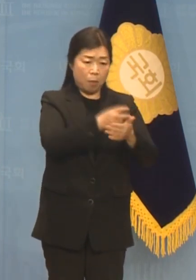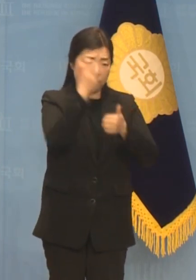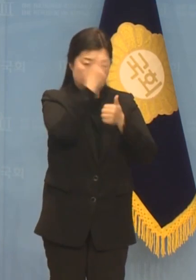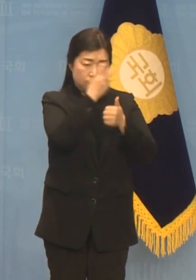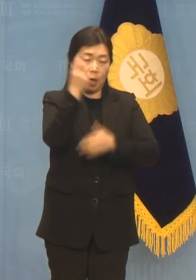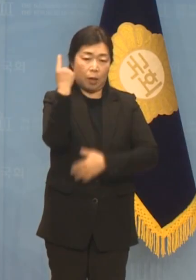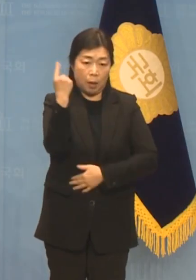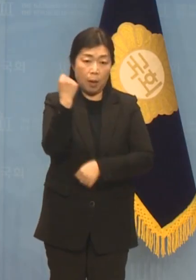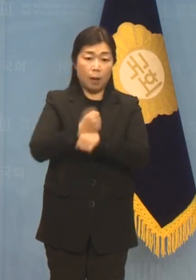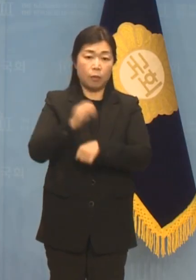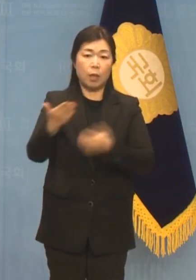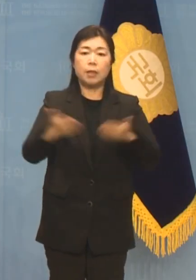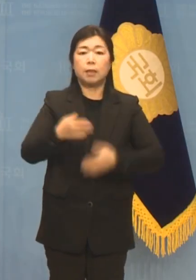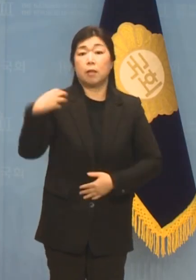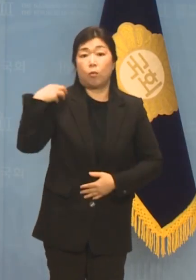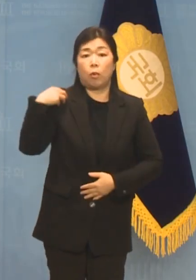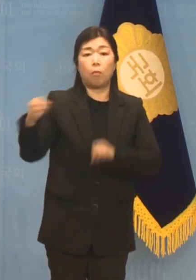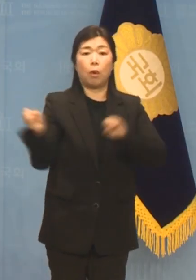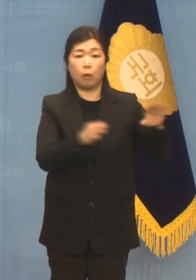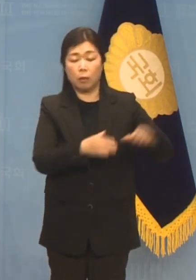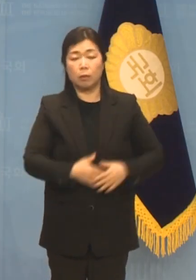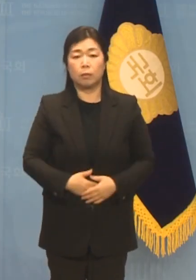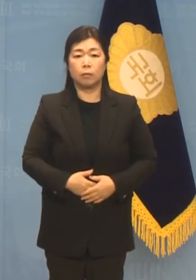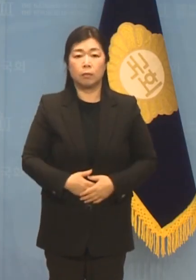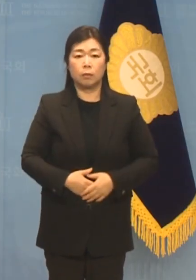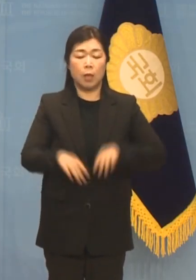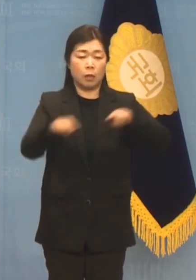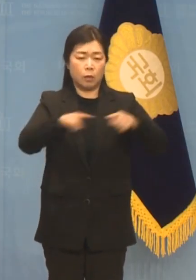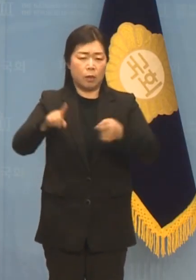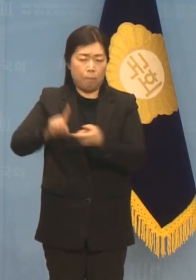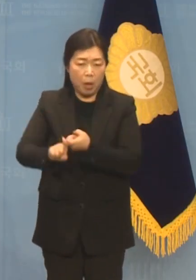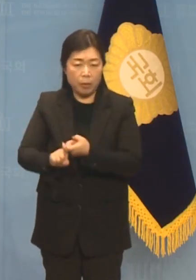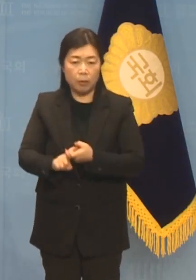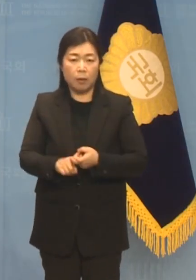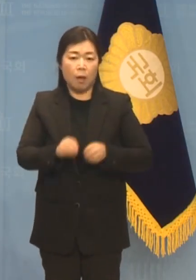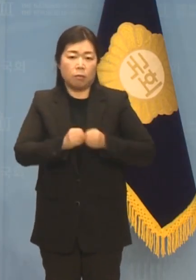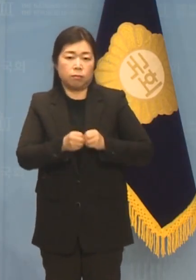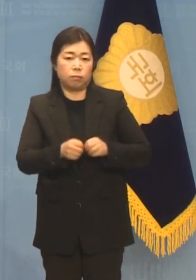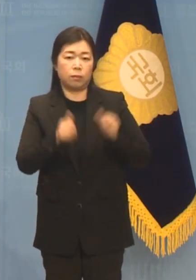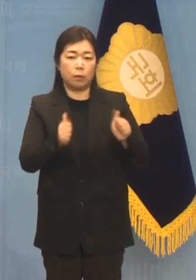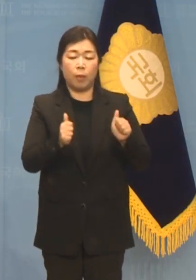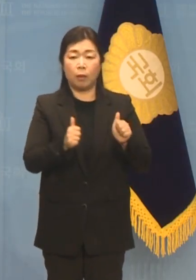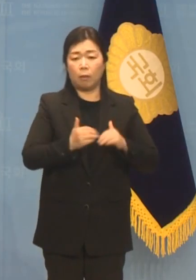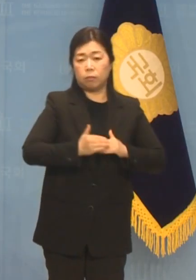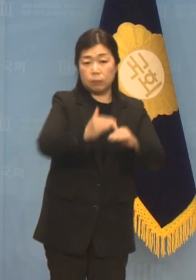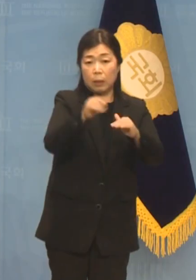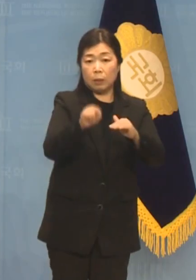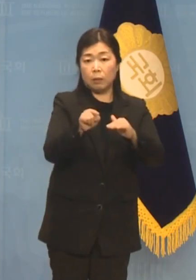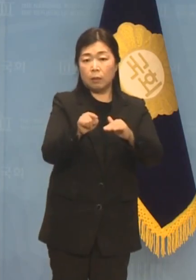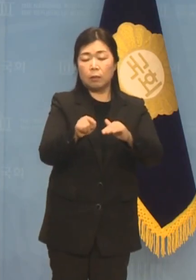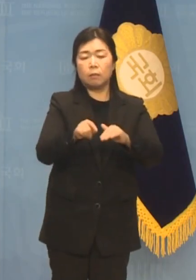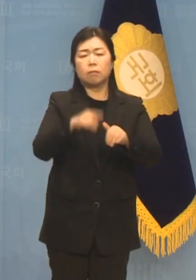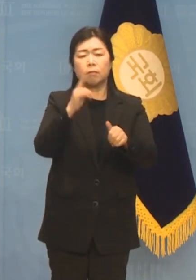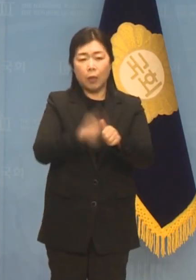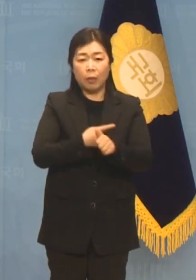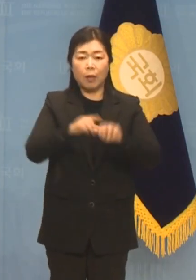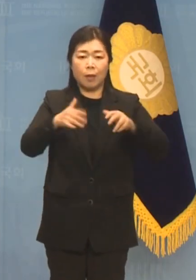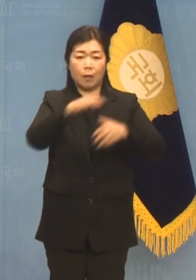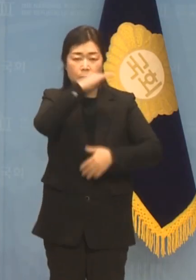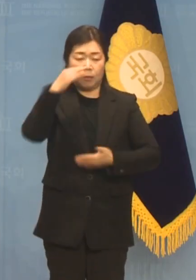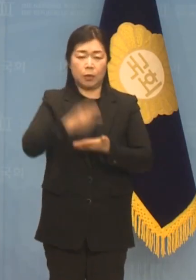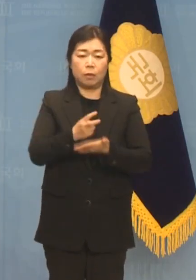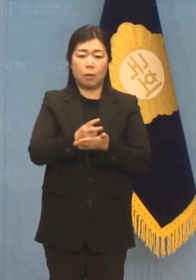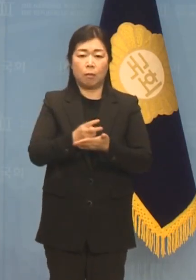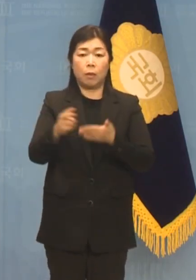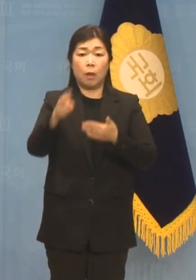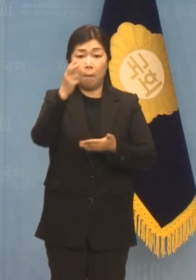본연의 책무는 내팽개치고 정치적 편향성과 졸속 심판으로 헌정질서, 사법정의를